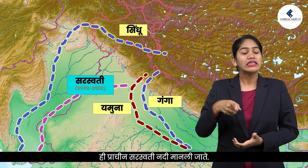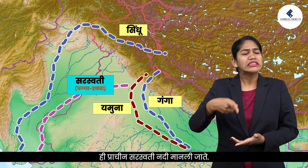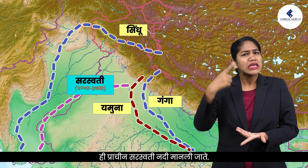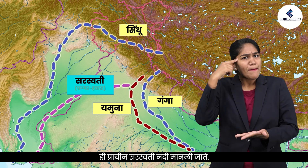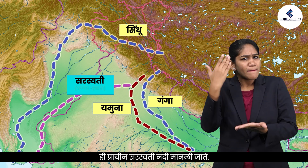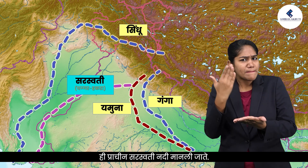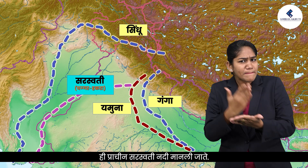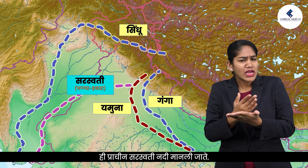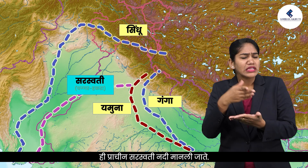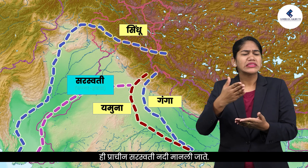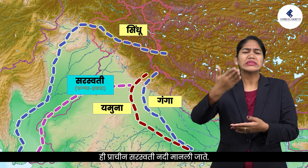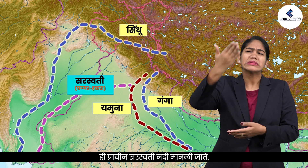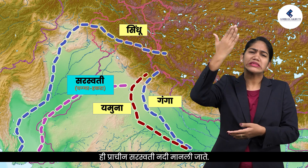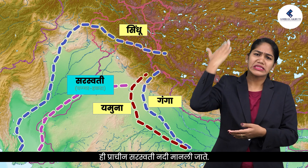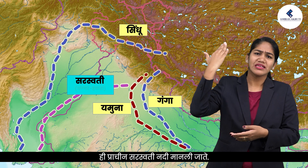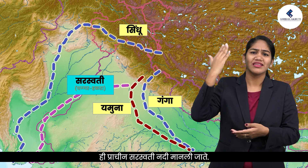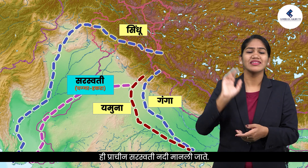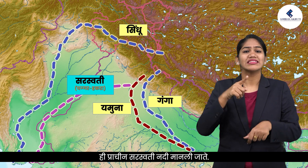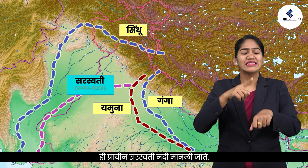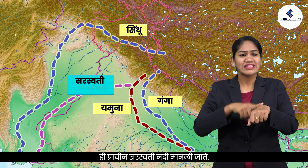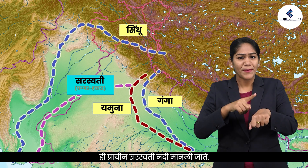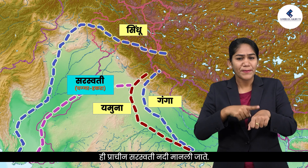ही प्राचीन सरस्वती नदी मानली जाते.